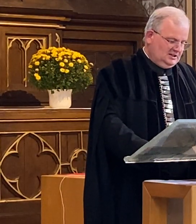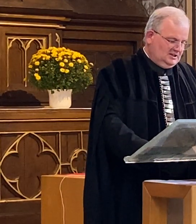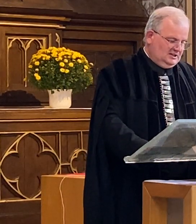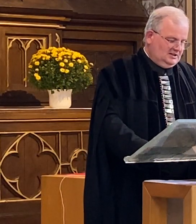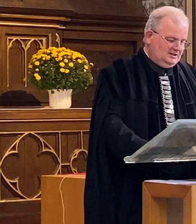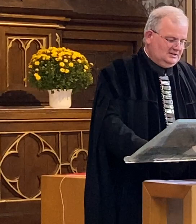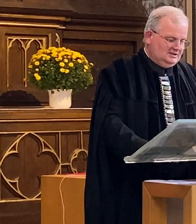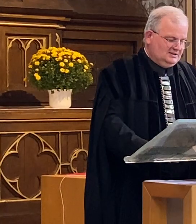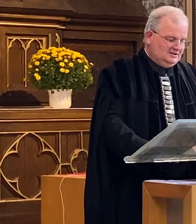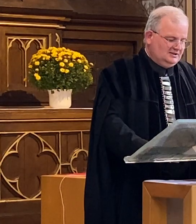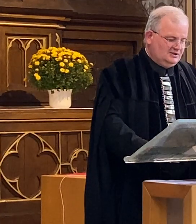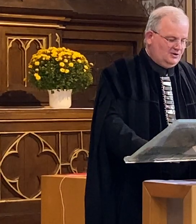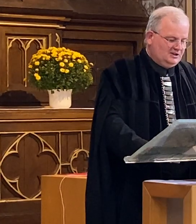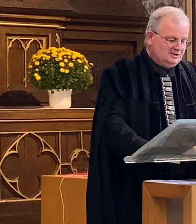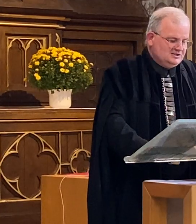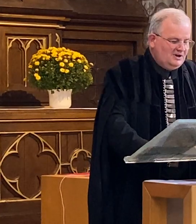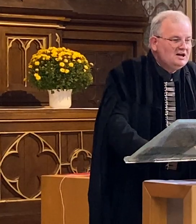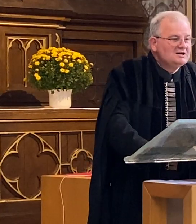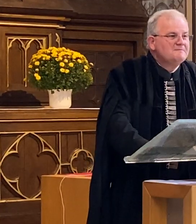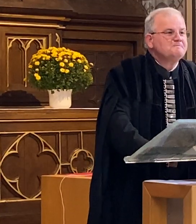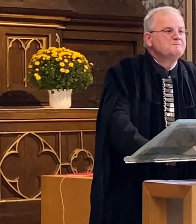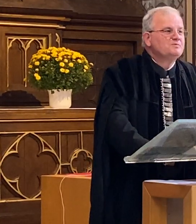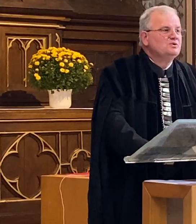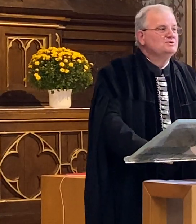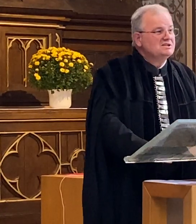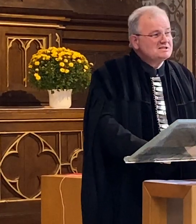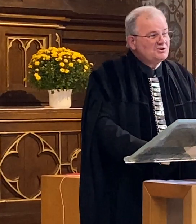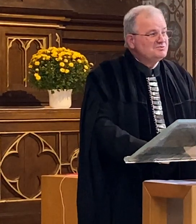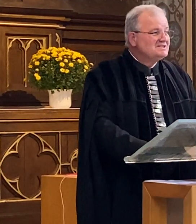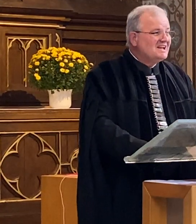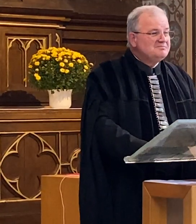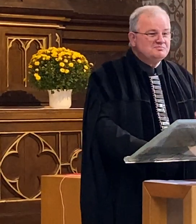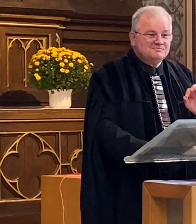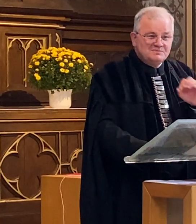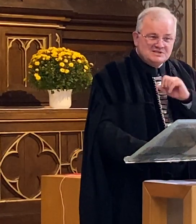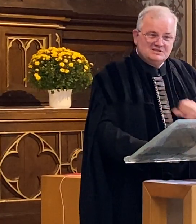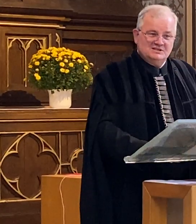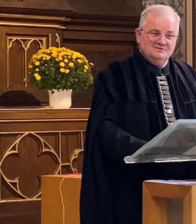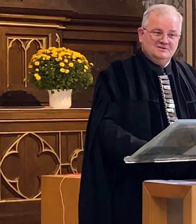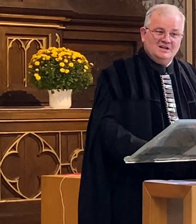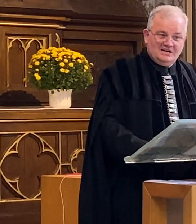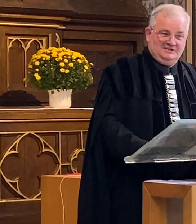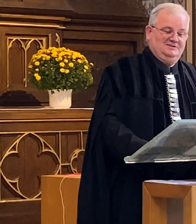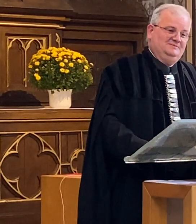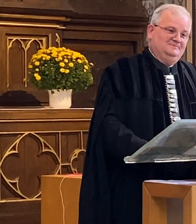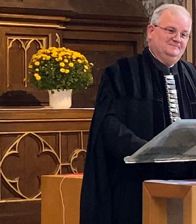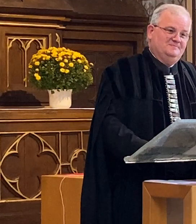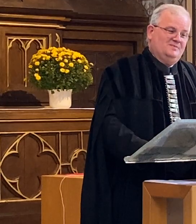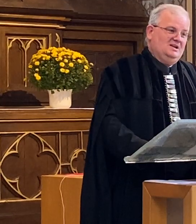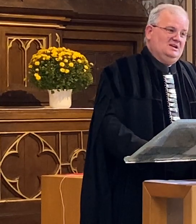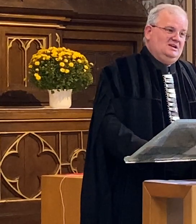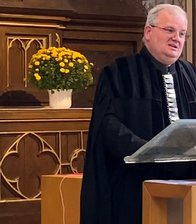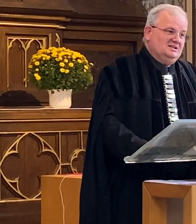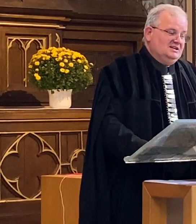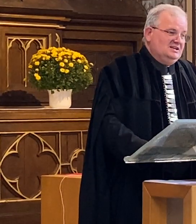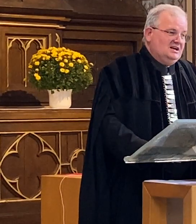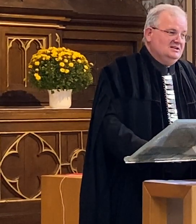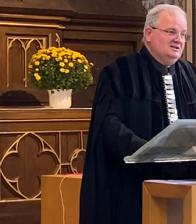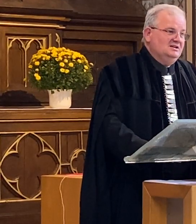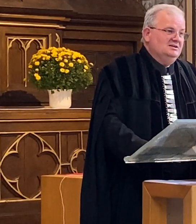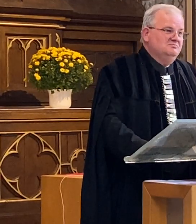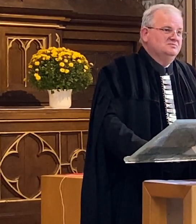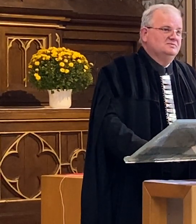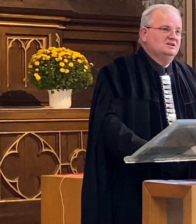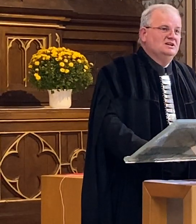Kilometer dauert. Es war, und jetzt kommt es, ein bisschen Neid. Ich denke